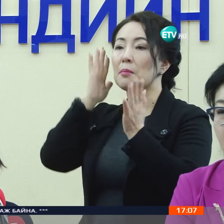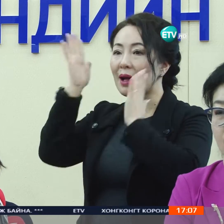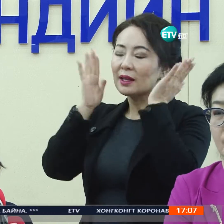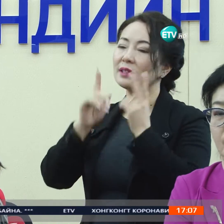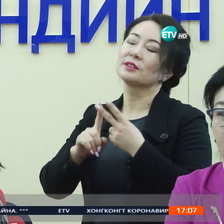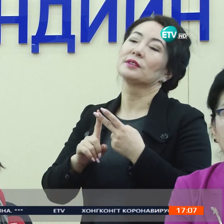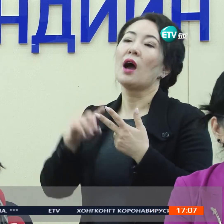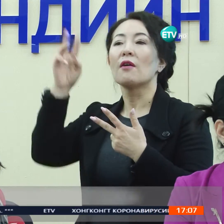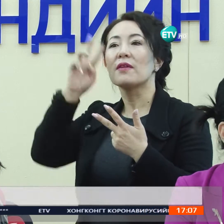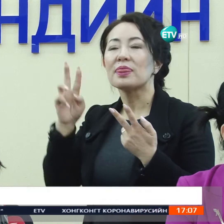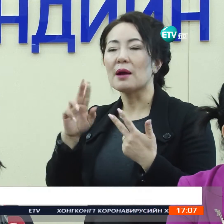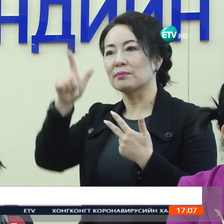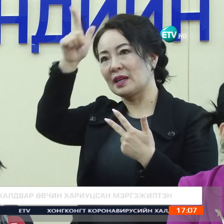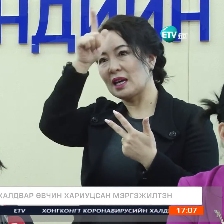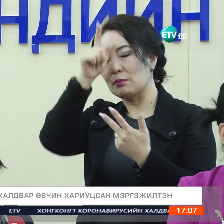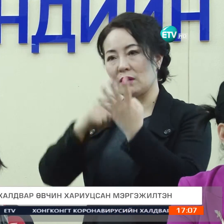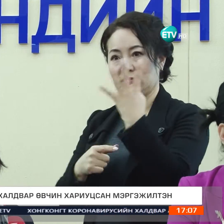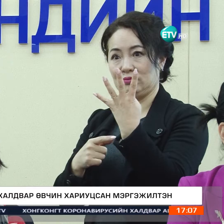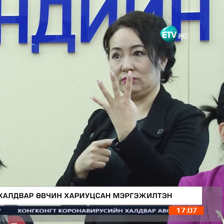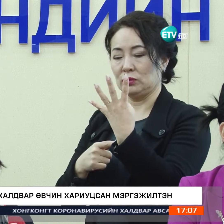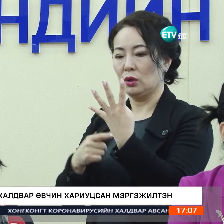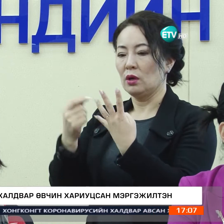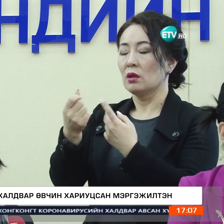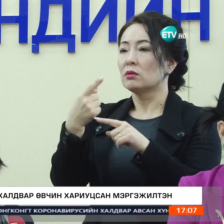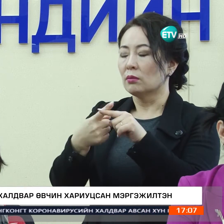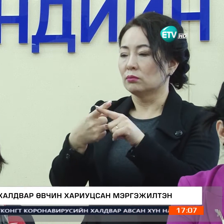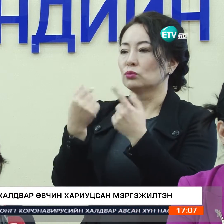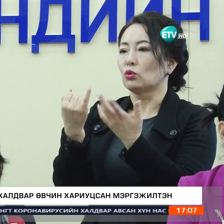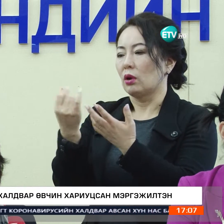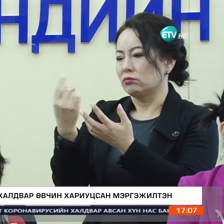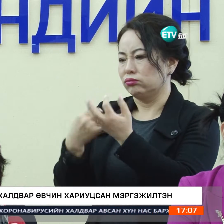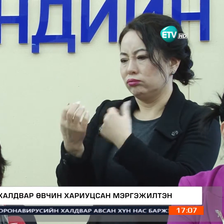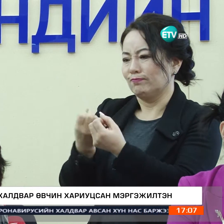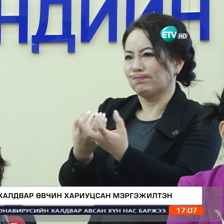Герман гэсэн 4 улсад нийт 6 тохиолдол шинээр нэмэгдсэн.